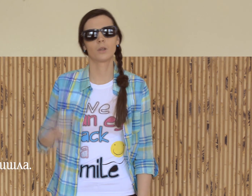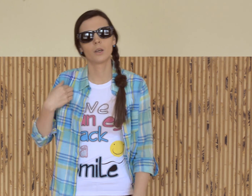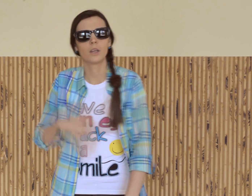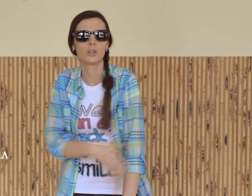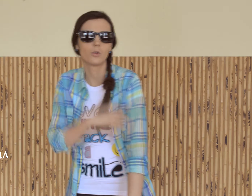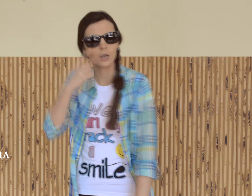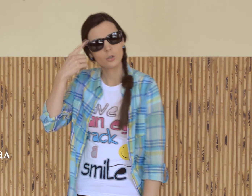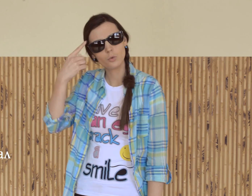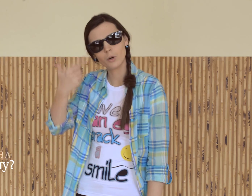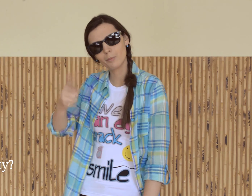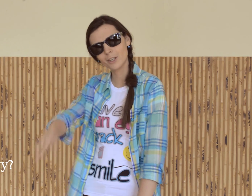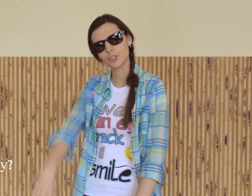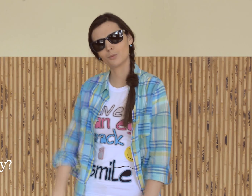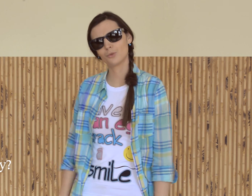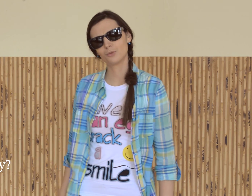Я долго думал, почему.